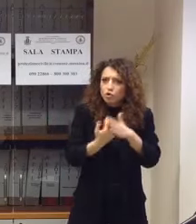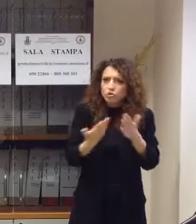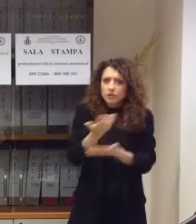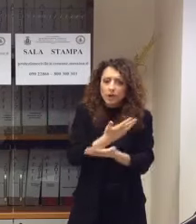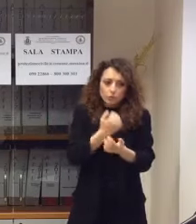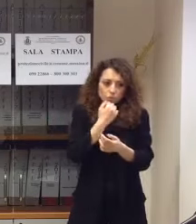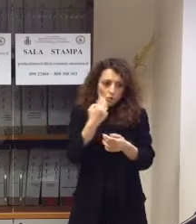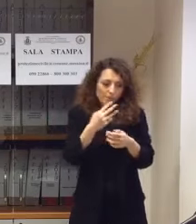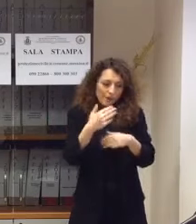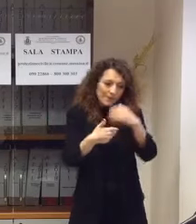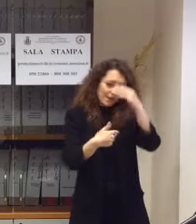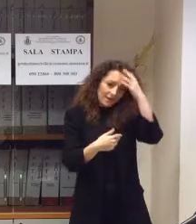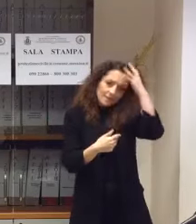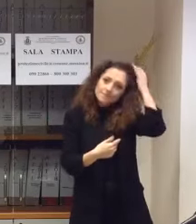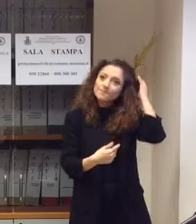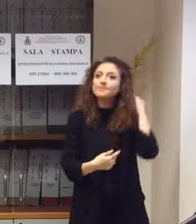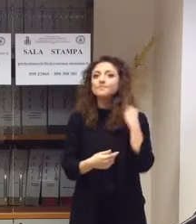Scusami, Max.